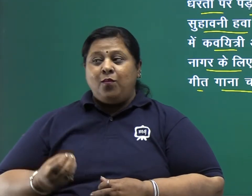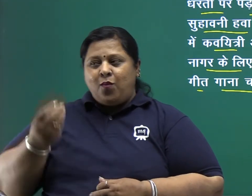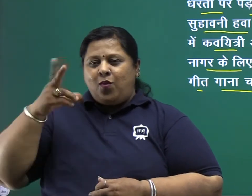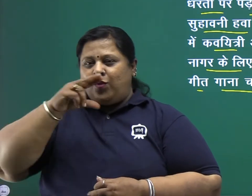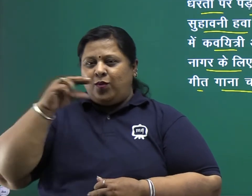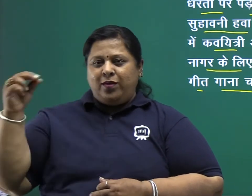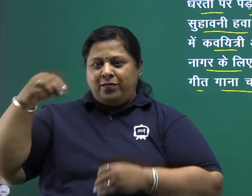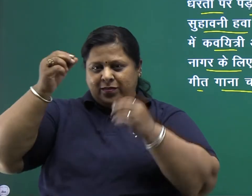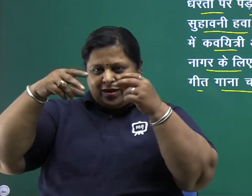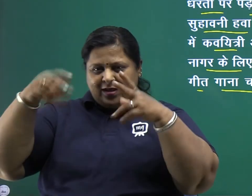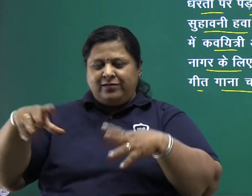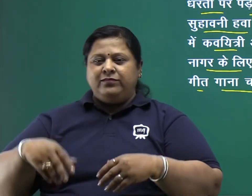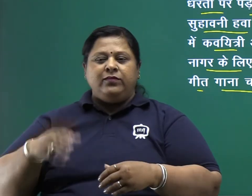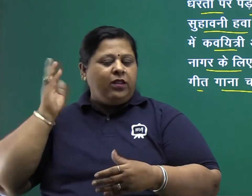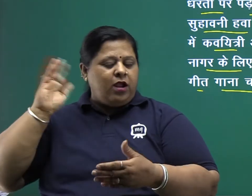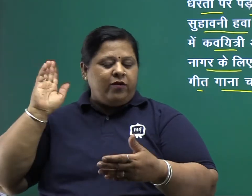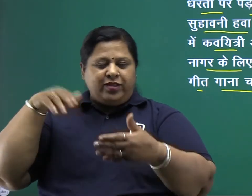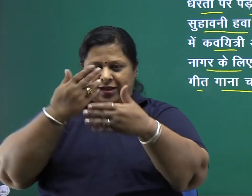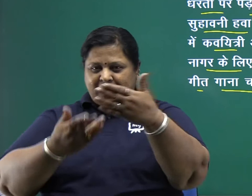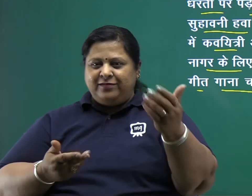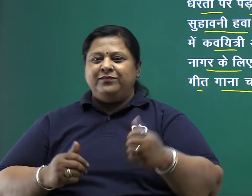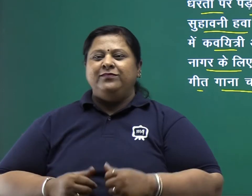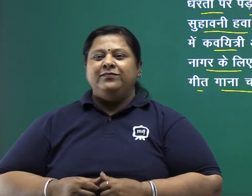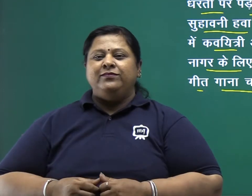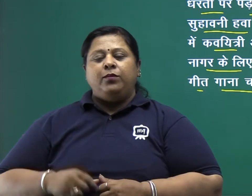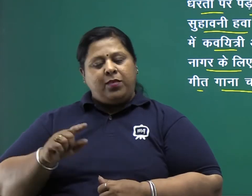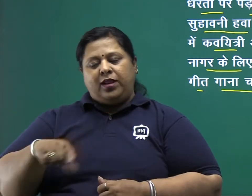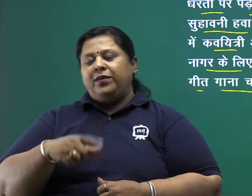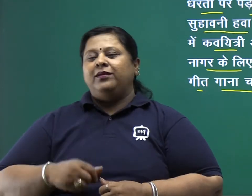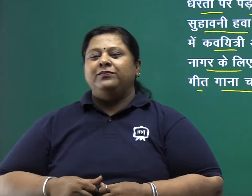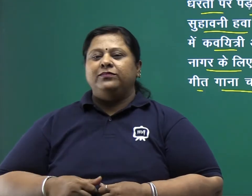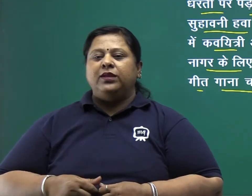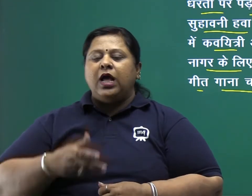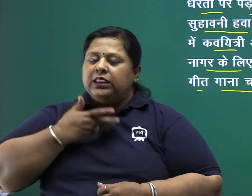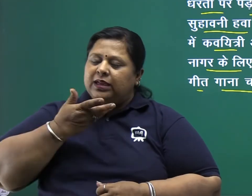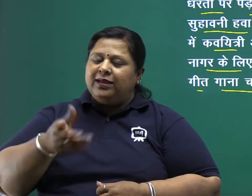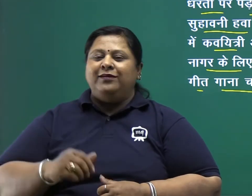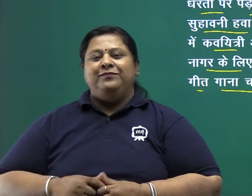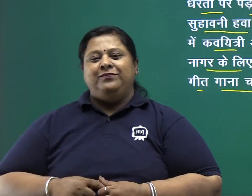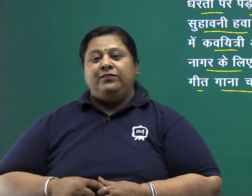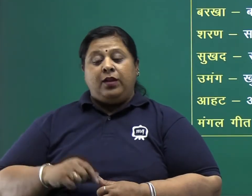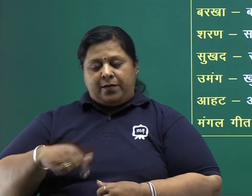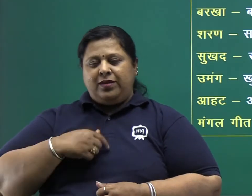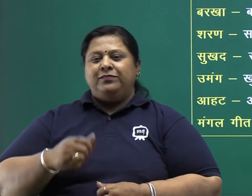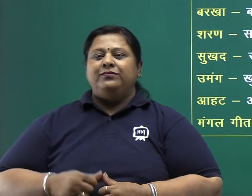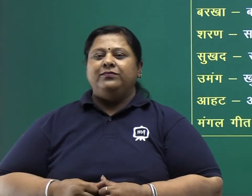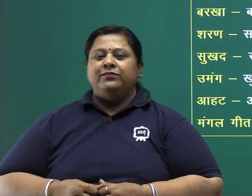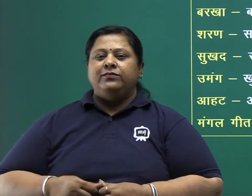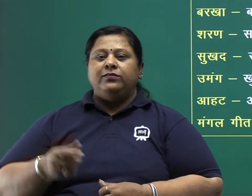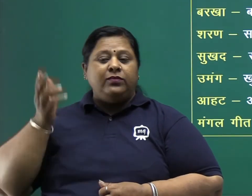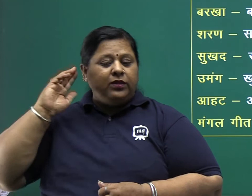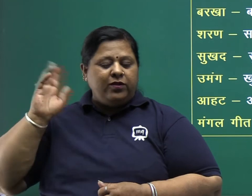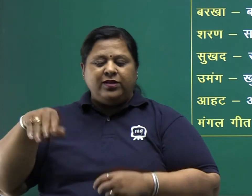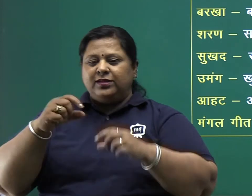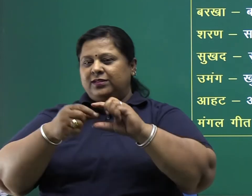बरखा कविता के बारे में अध्ययन किया। अब हम कविता